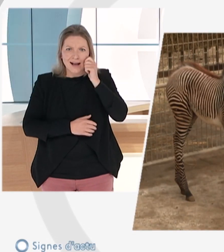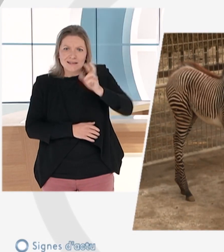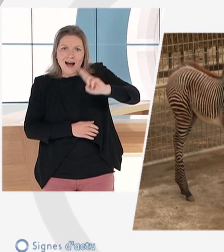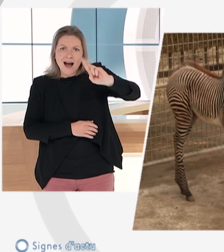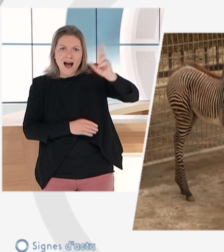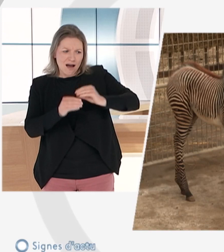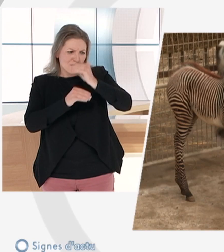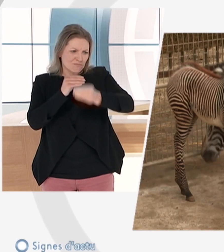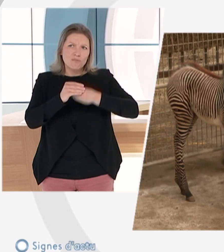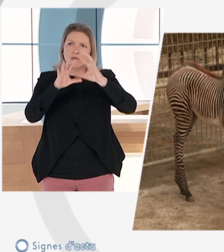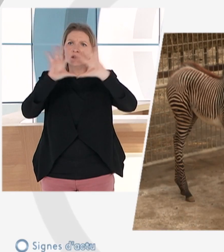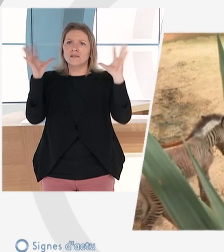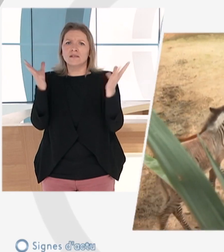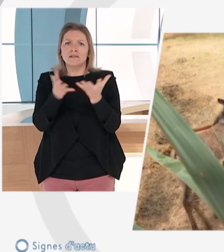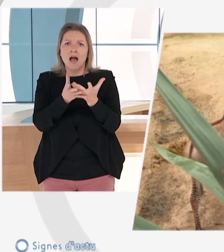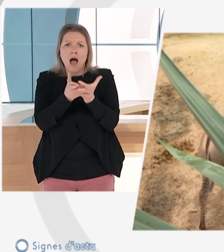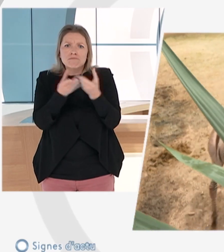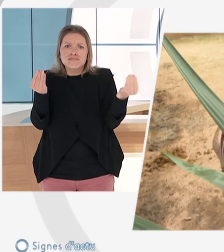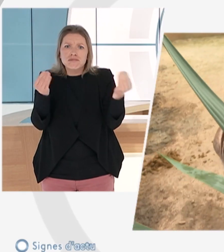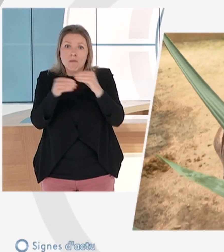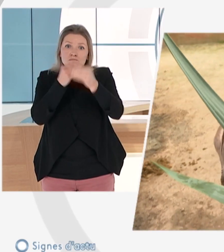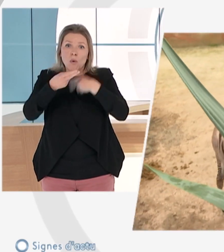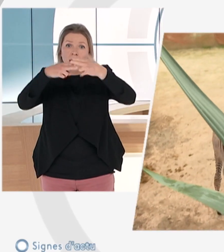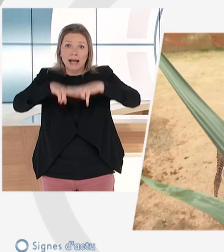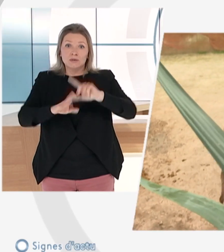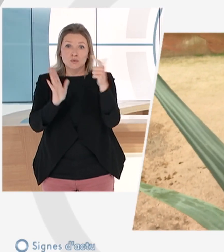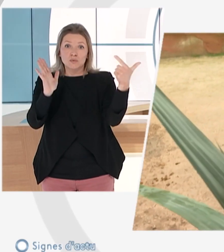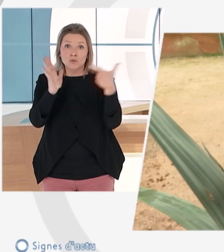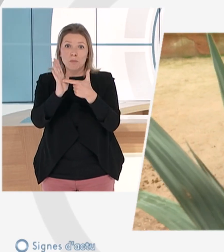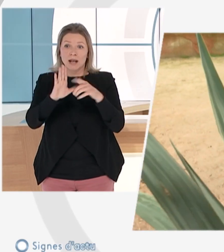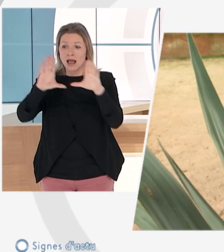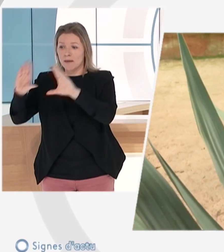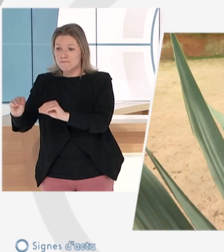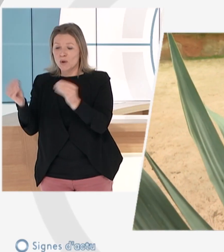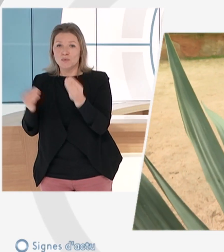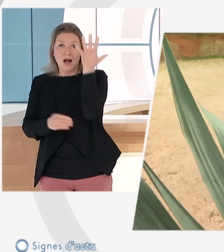une race au bord de l'extinction. 2000 individus seulement survivent aujourd'hui à l'état